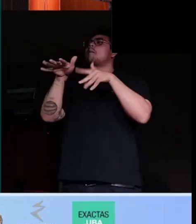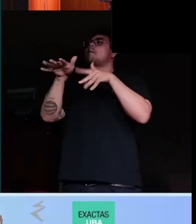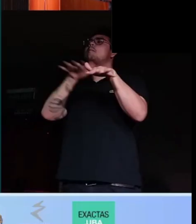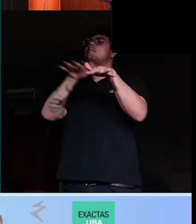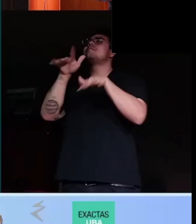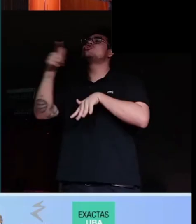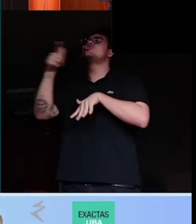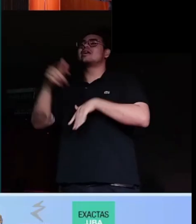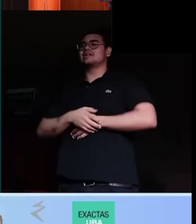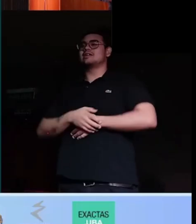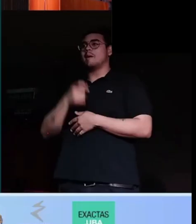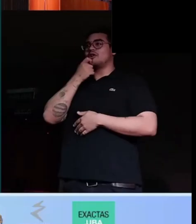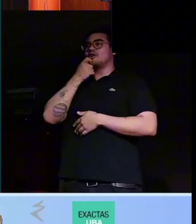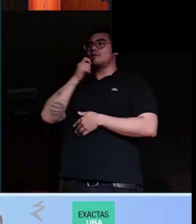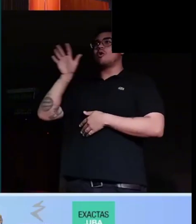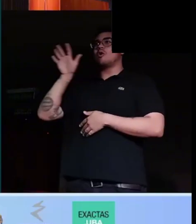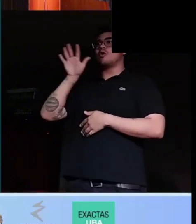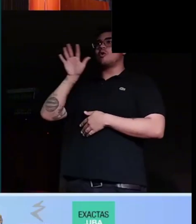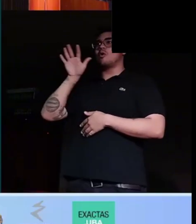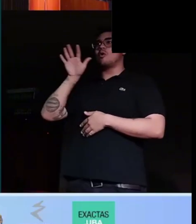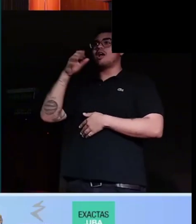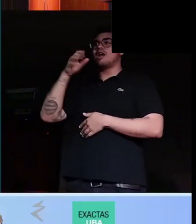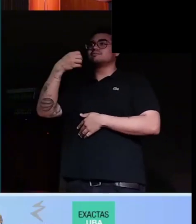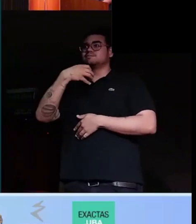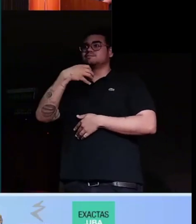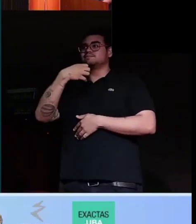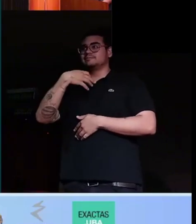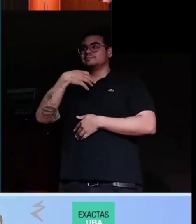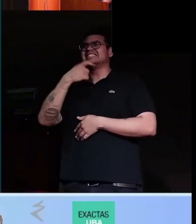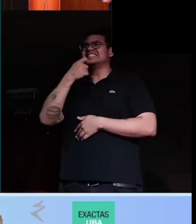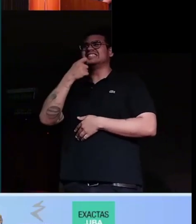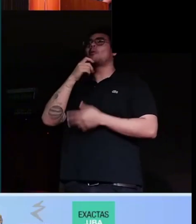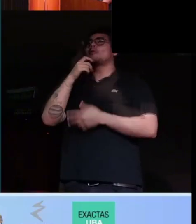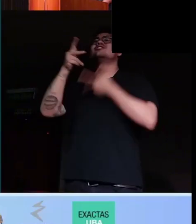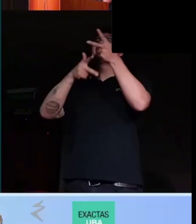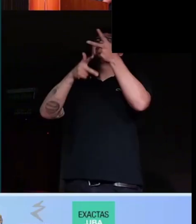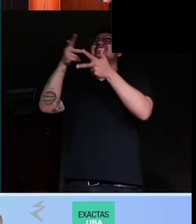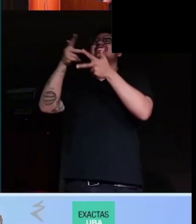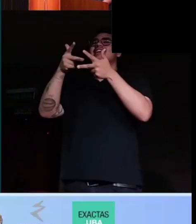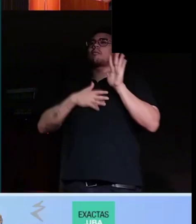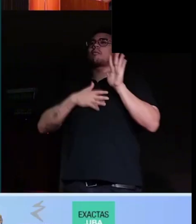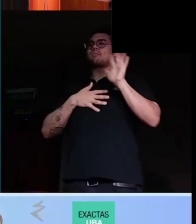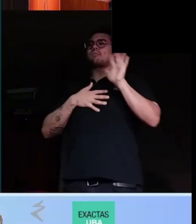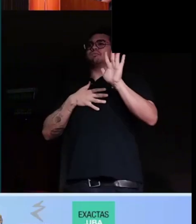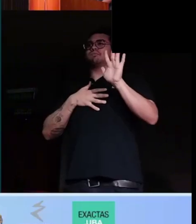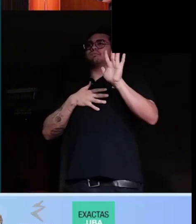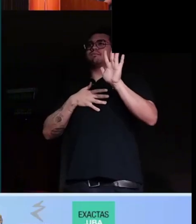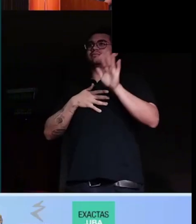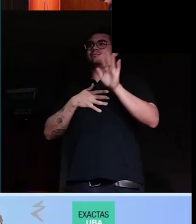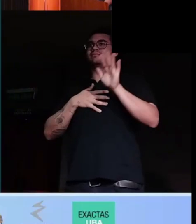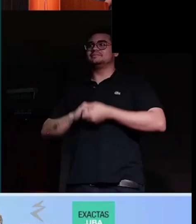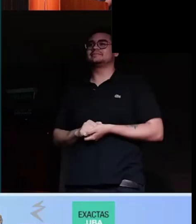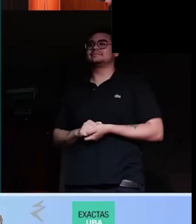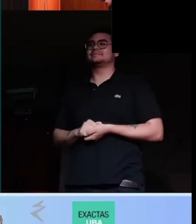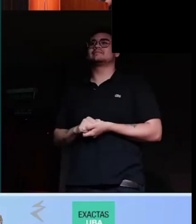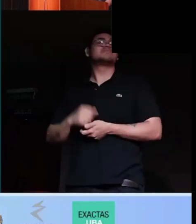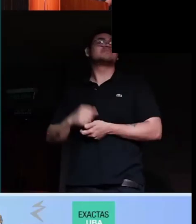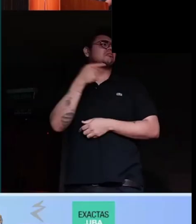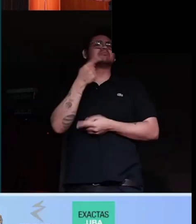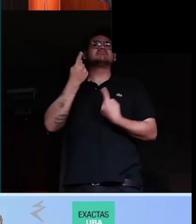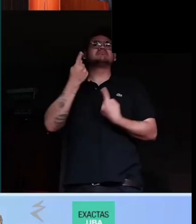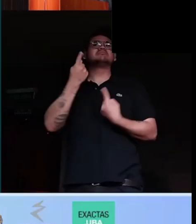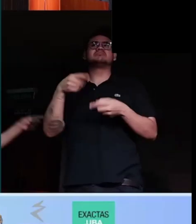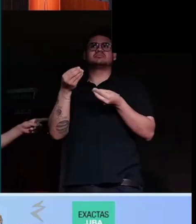hola, yo soy, etc. Em, el programa está desarrollado